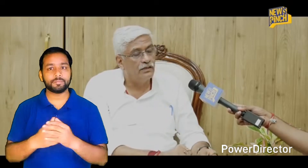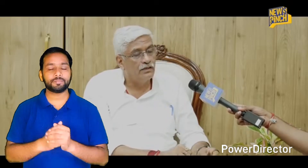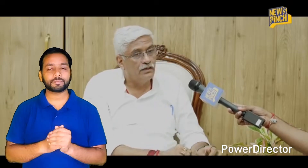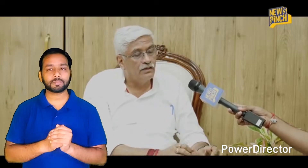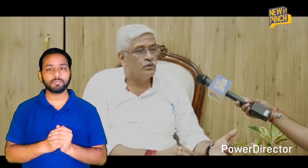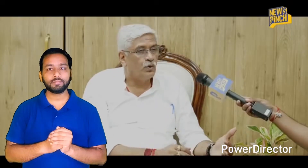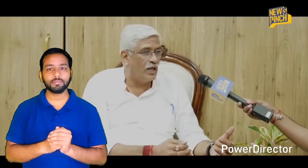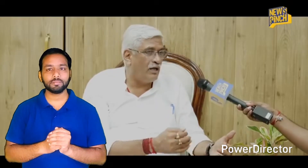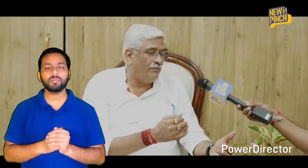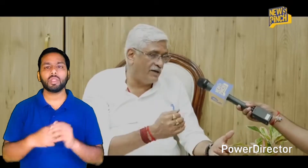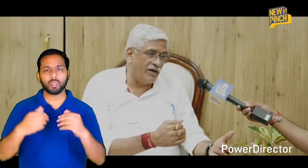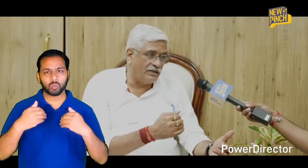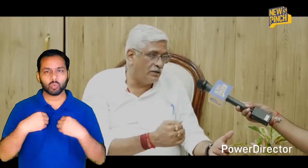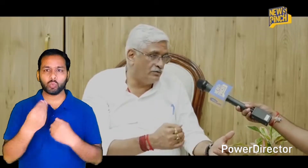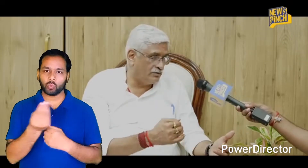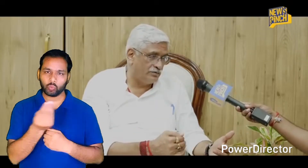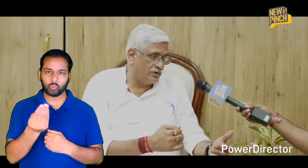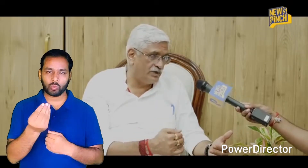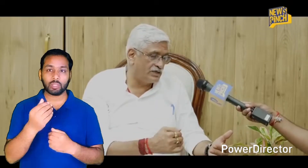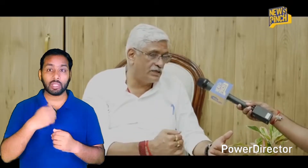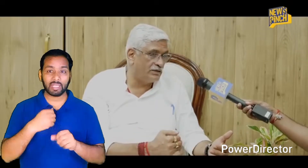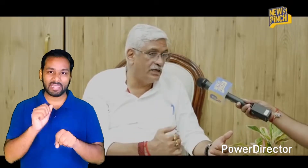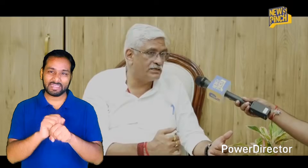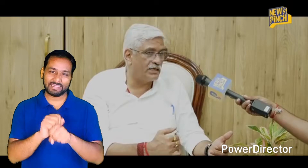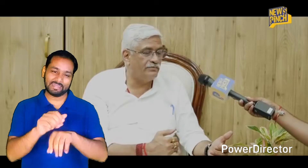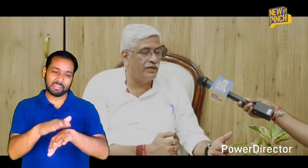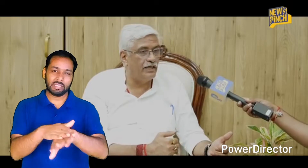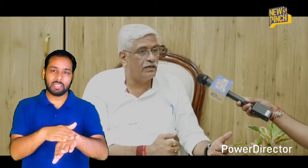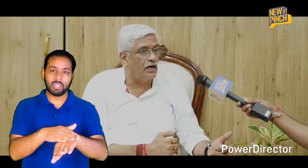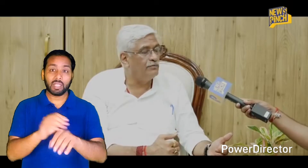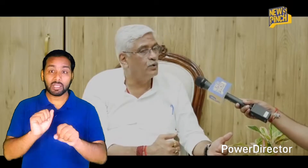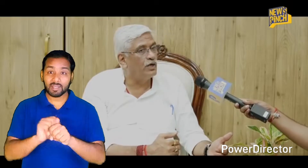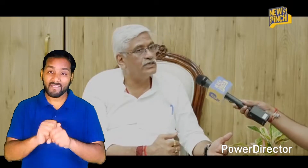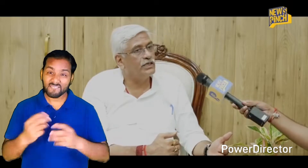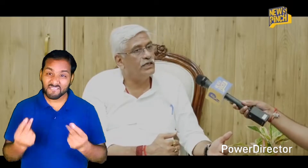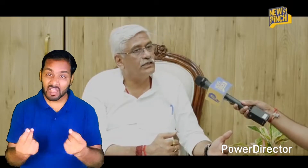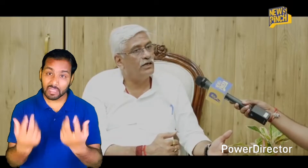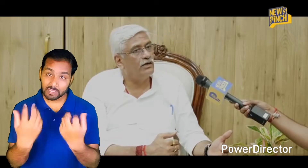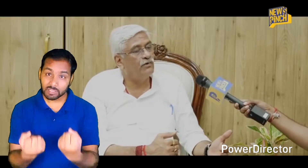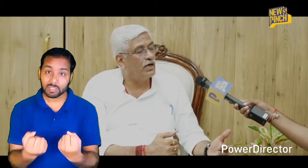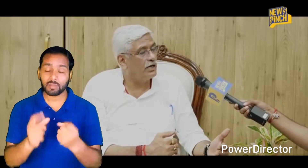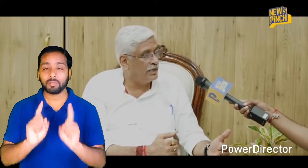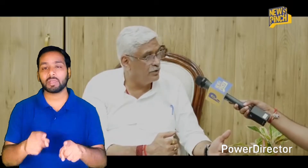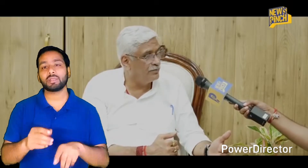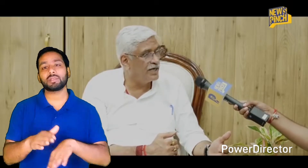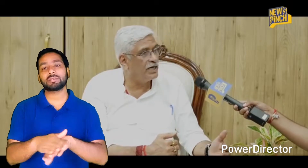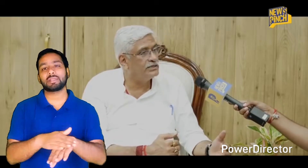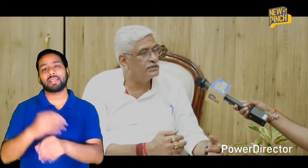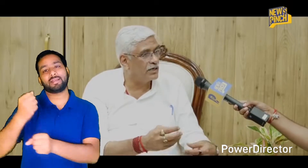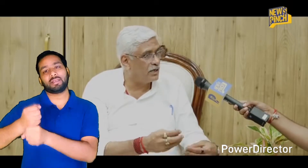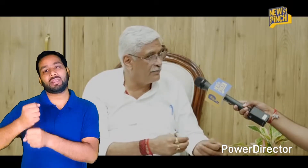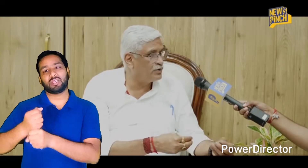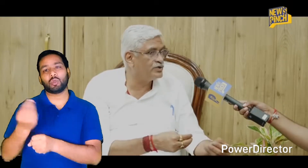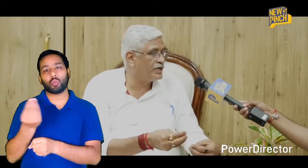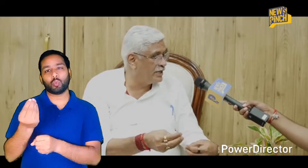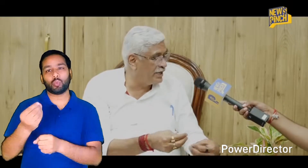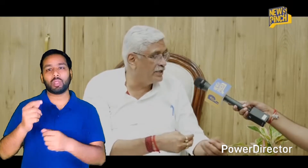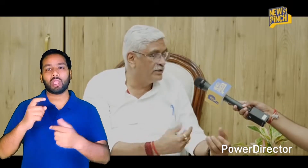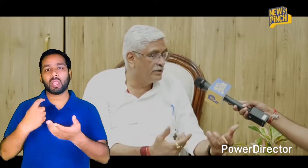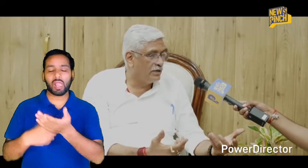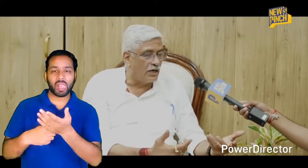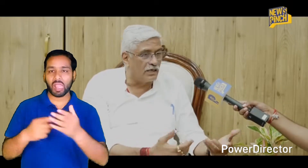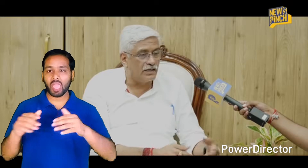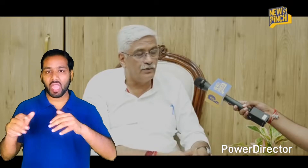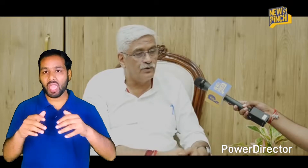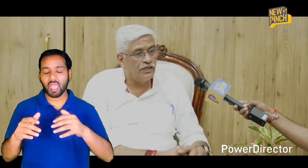किए। थोड़ा मैं मानता हूँ कि जिस गति के साथ में काम होना चाहिए था वहाँ नहीं हो पाया। राज्य सरकार में कुछ